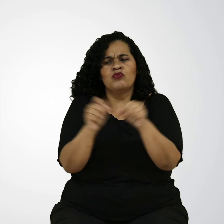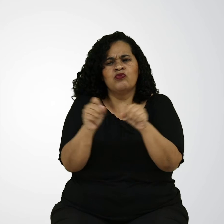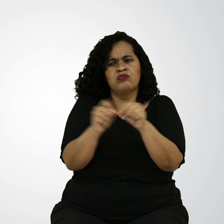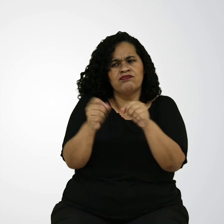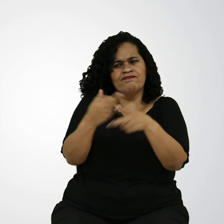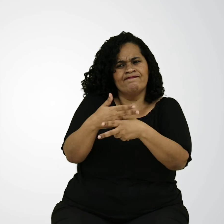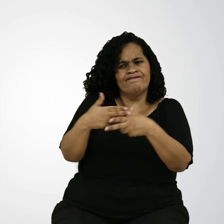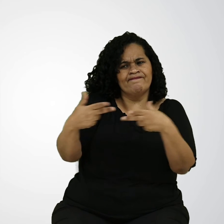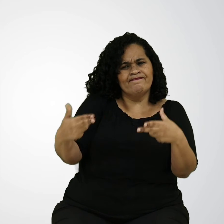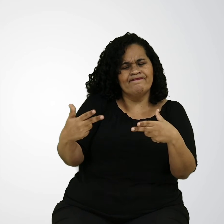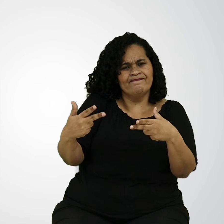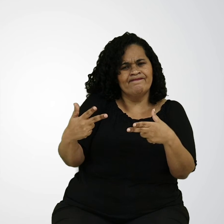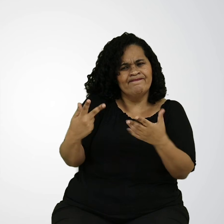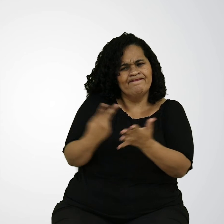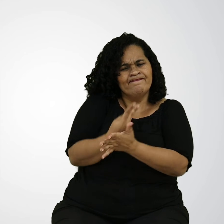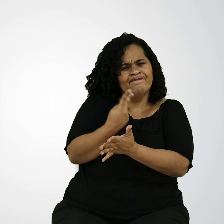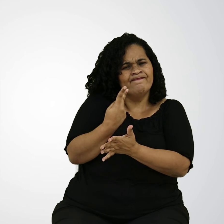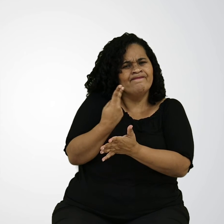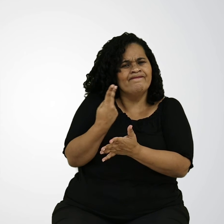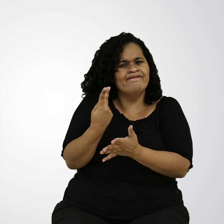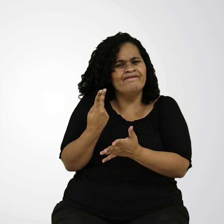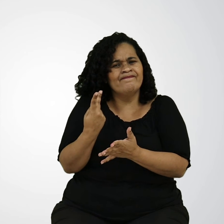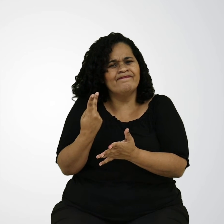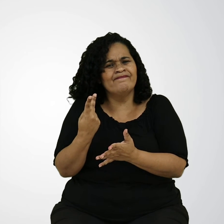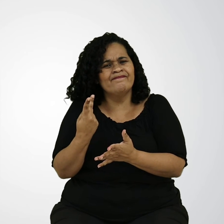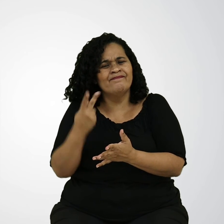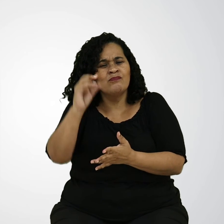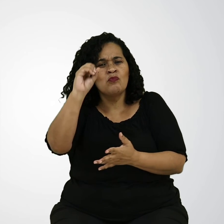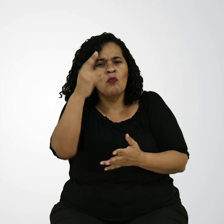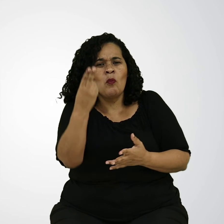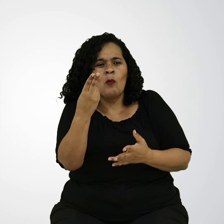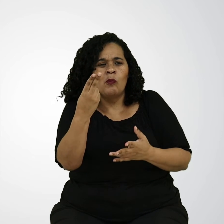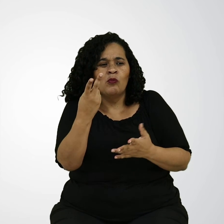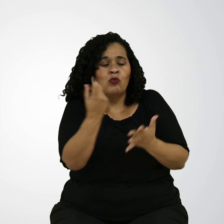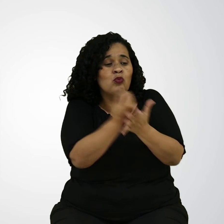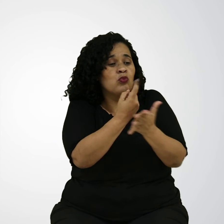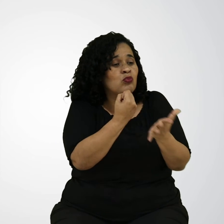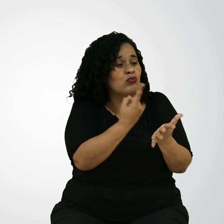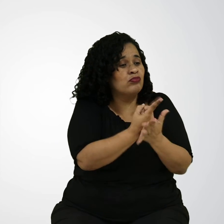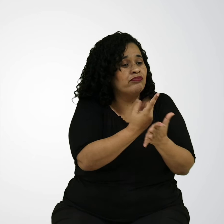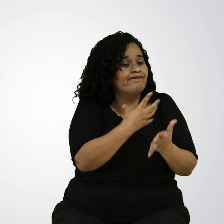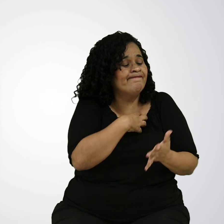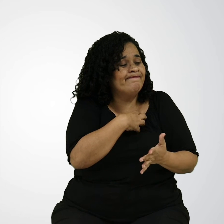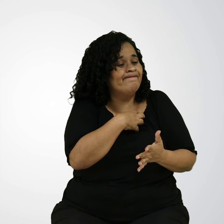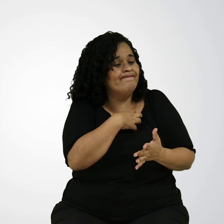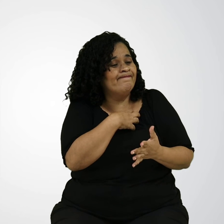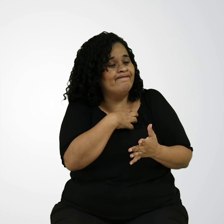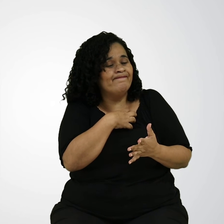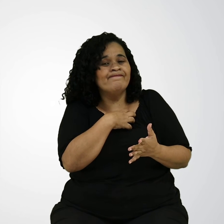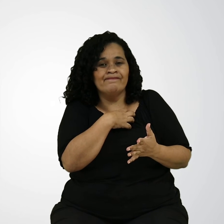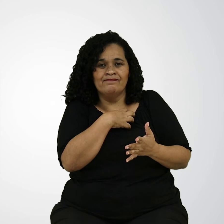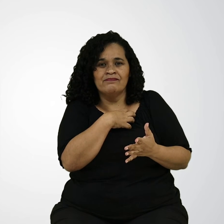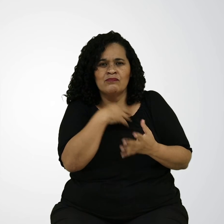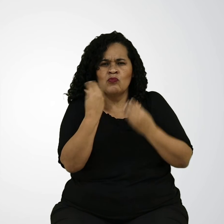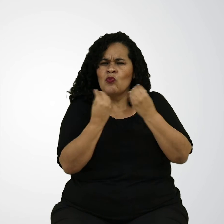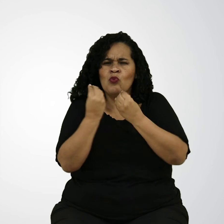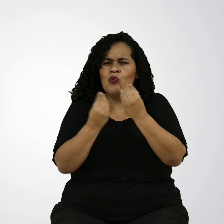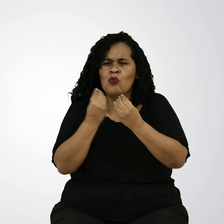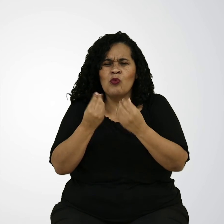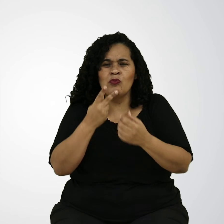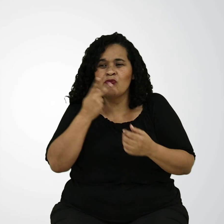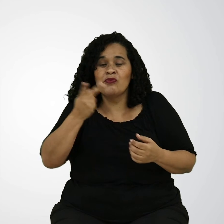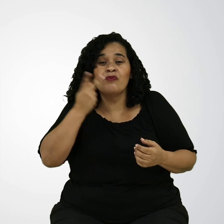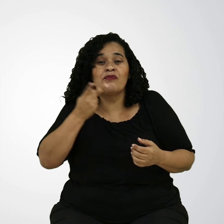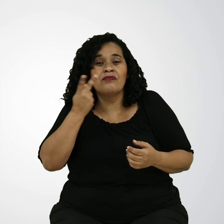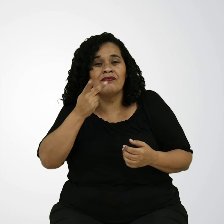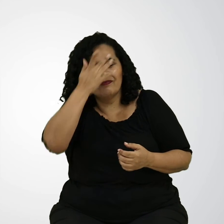te agrada, quando o produto não funcionou como deveria funcionar. Então, como é a maneira como você vai